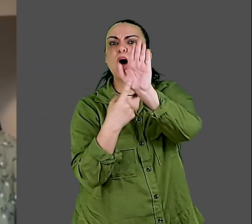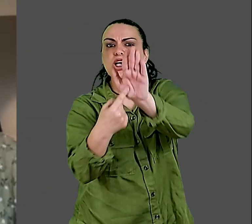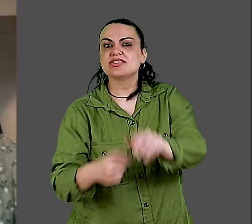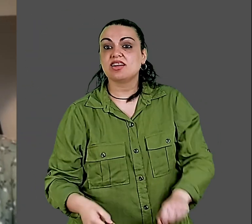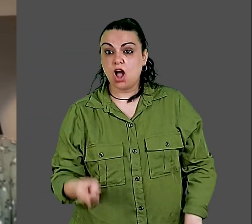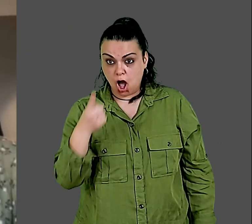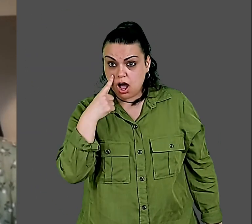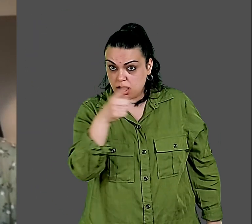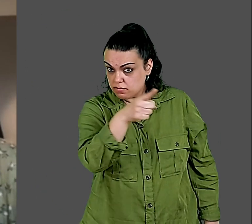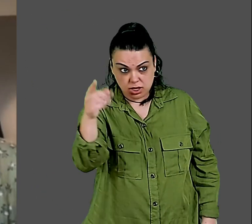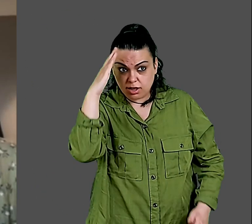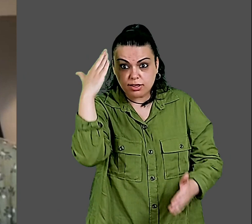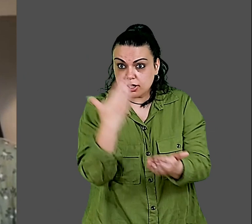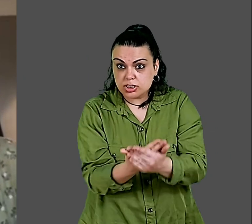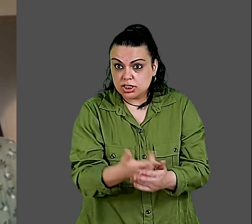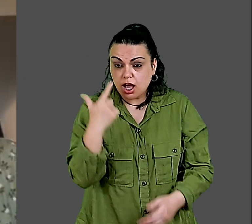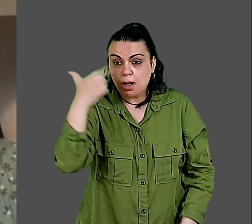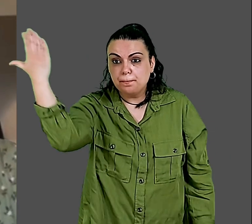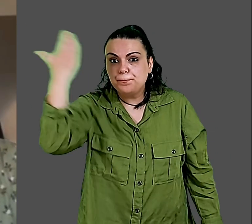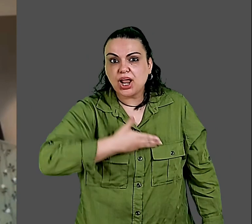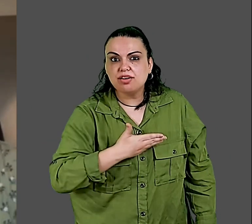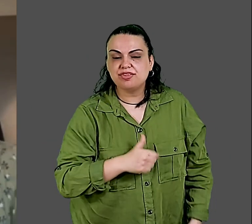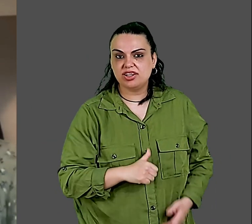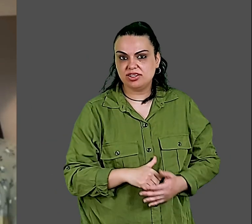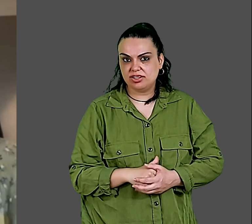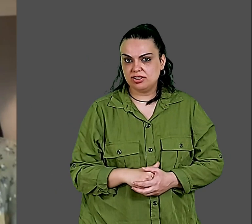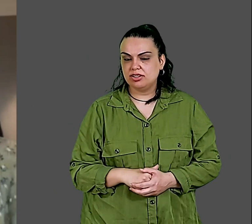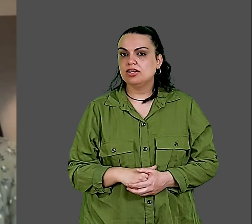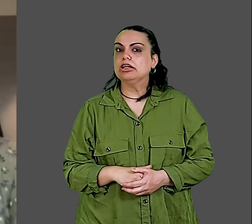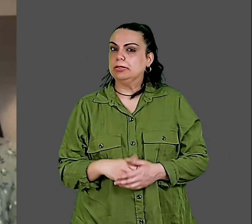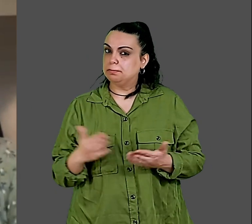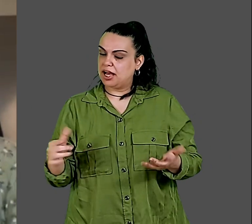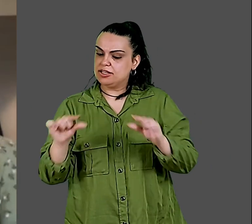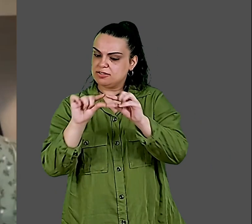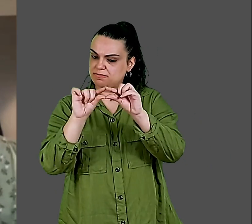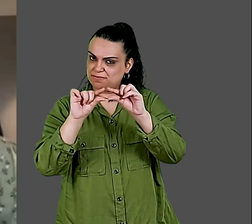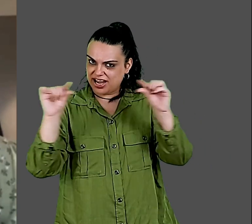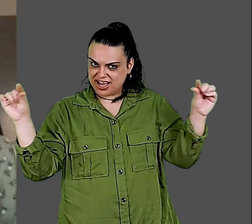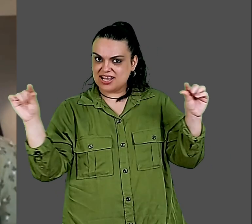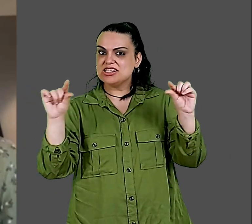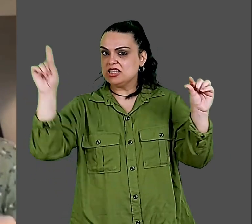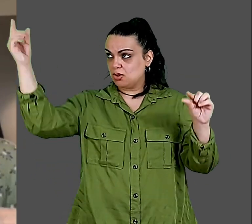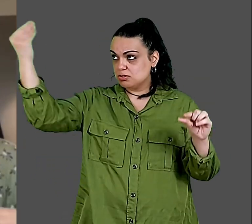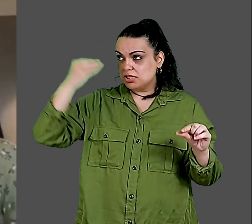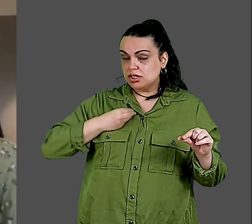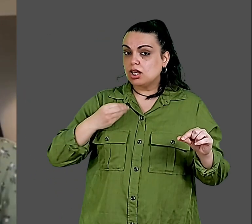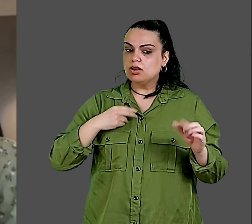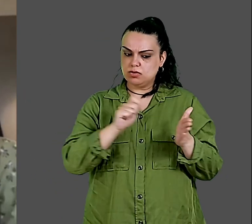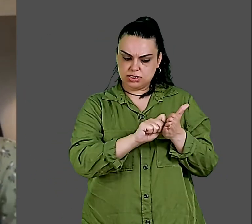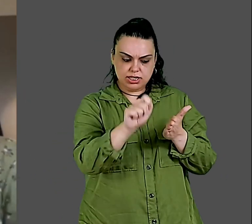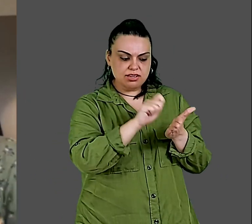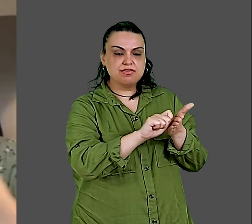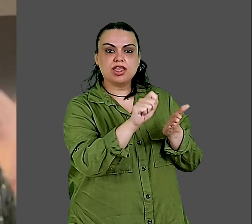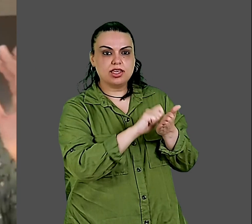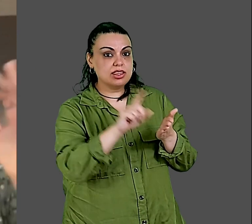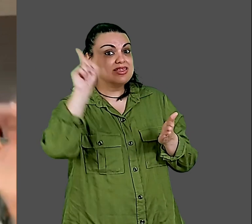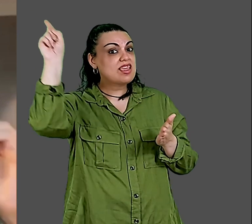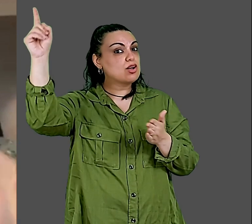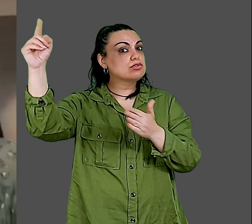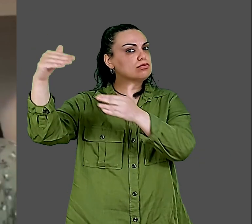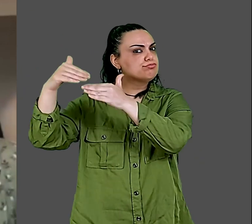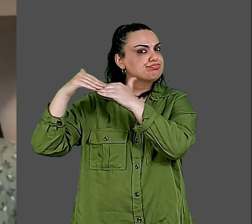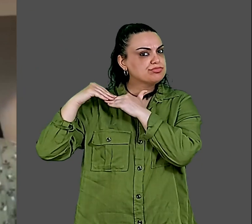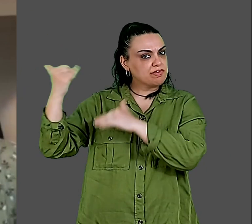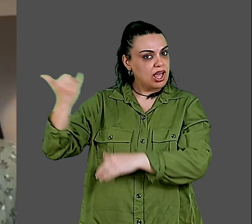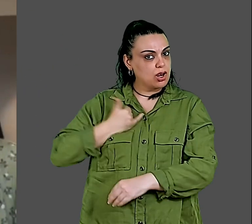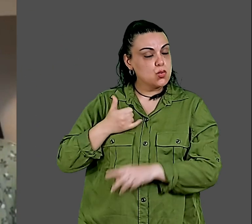evidenciar esse poder, você vai demonstrar esses sinais. Agora, você sabe que quando Deus me dá uma frase completa, eu tenho que escrever para não esquecer. É muito fresco. Aí Deus